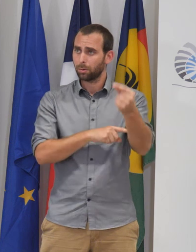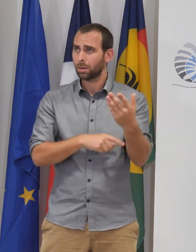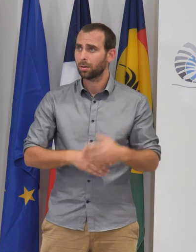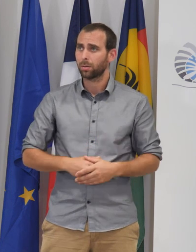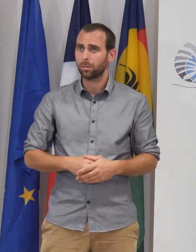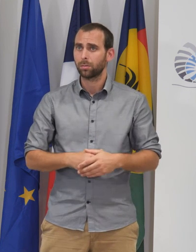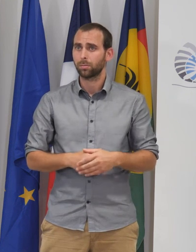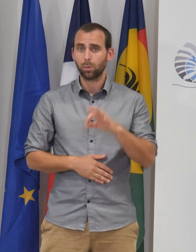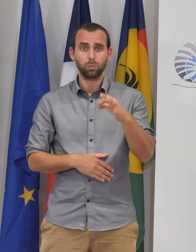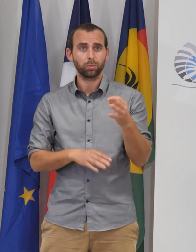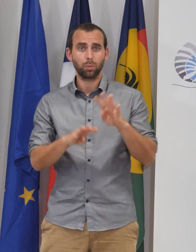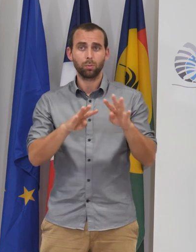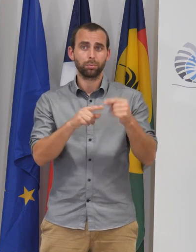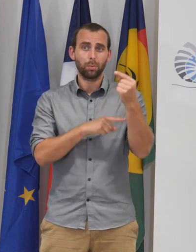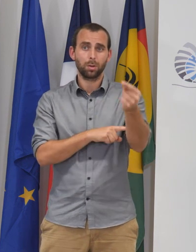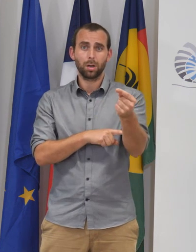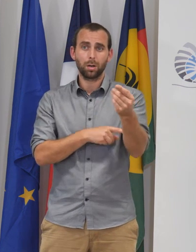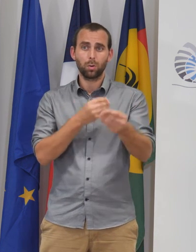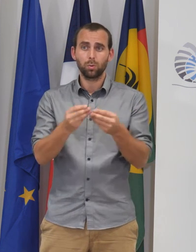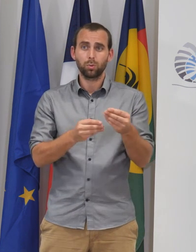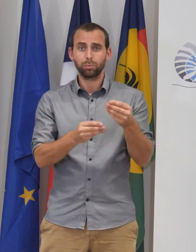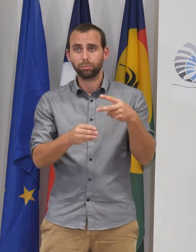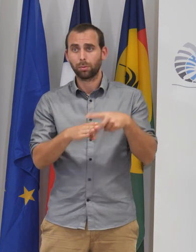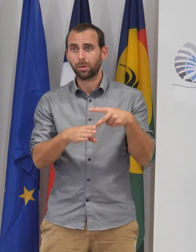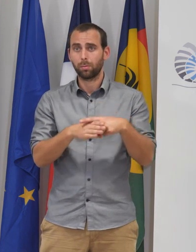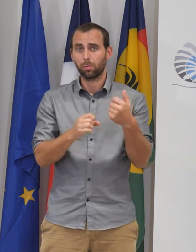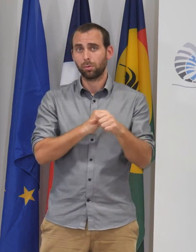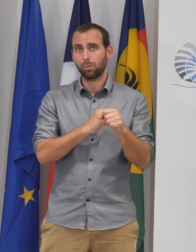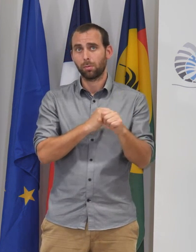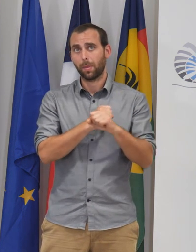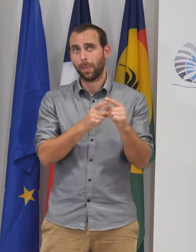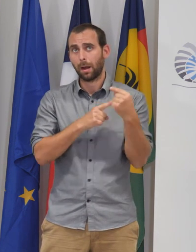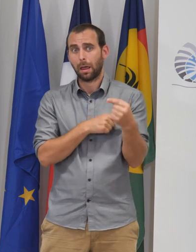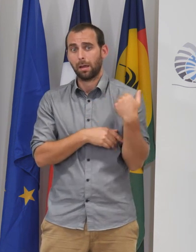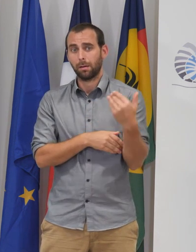prochain ou début de semaine en 8. Ouais. Ok.